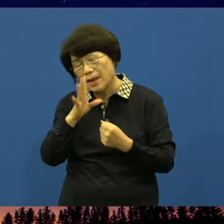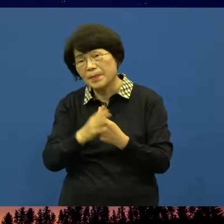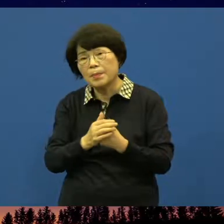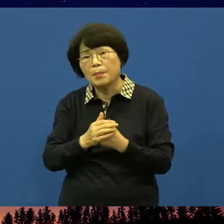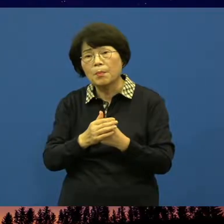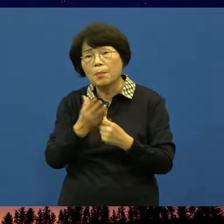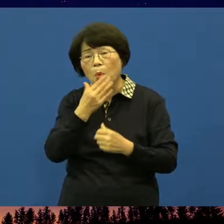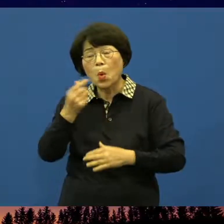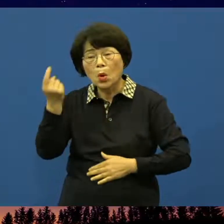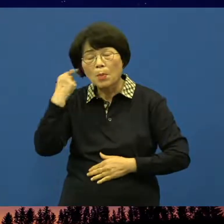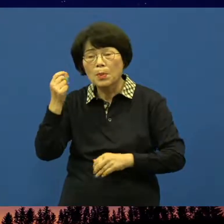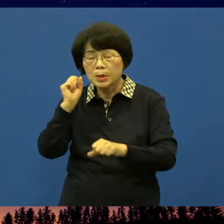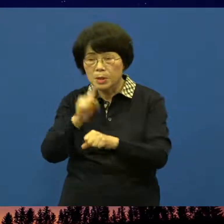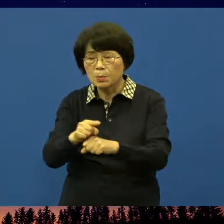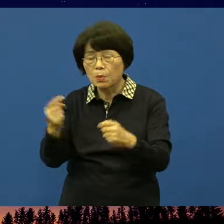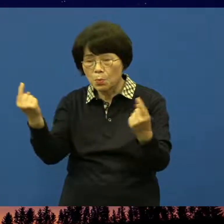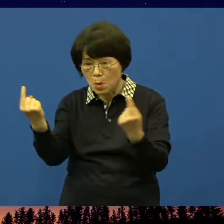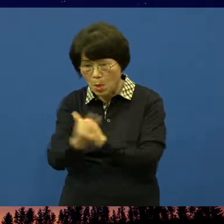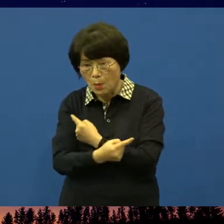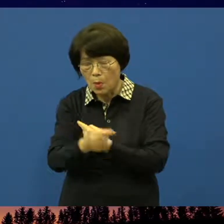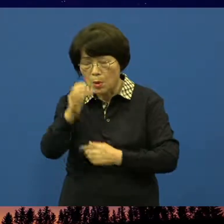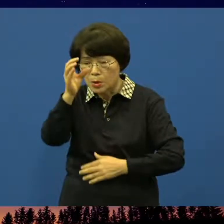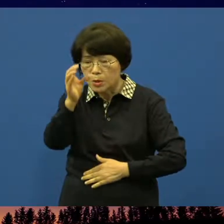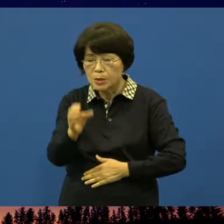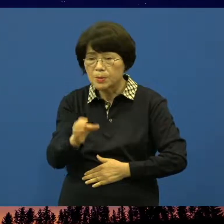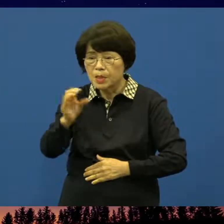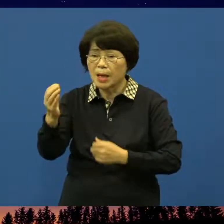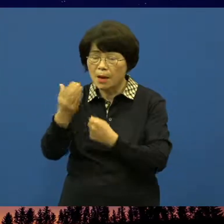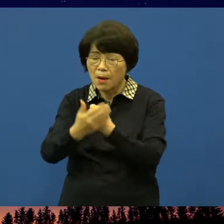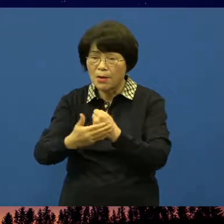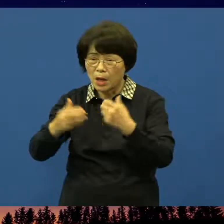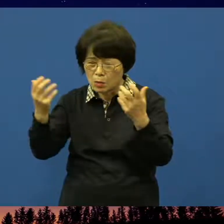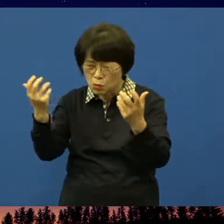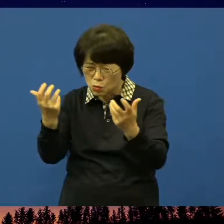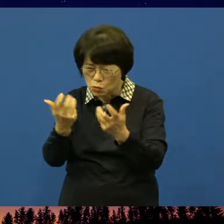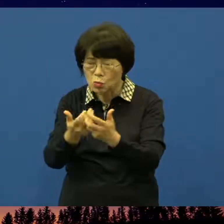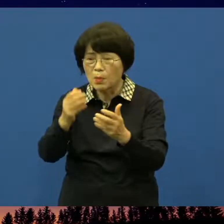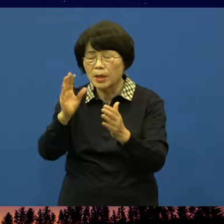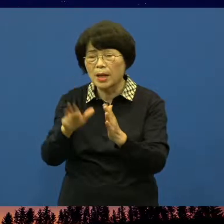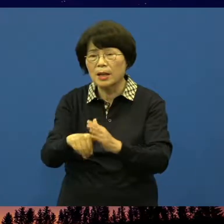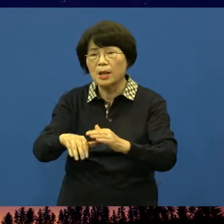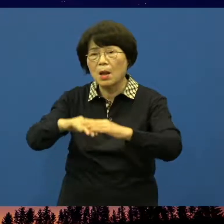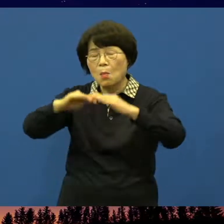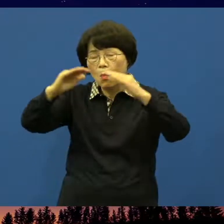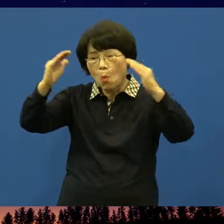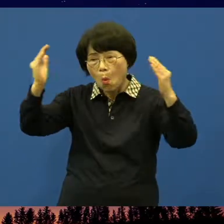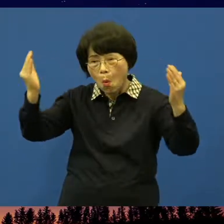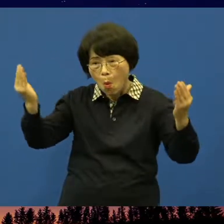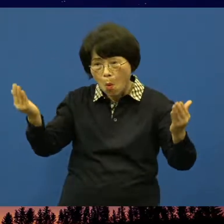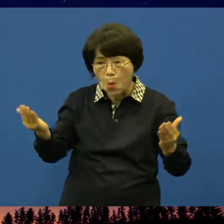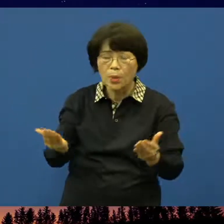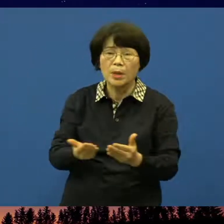바꿔놓고 십자가의 은혜에 담금질하게 될 때 우리의 모든 그런